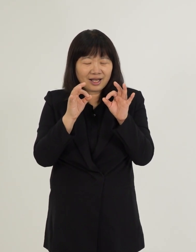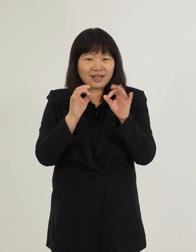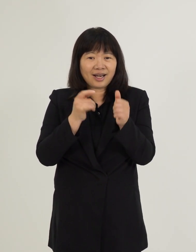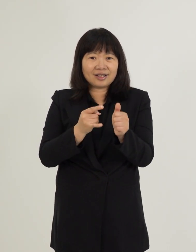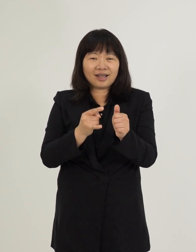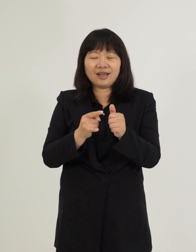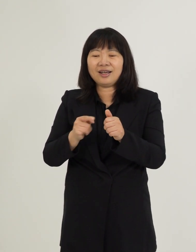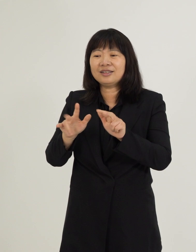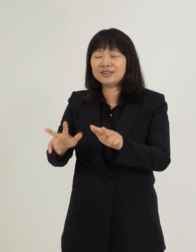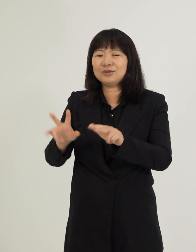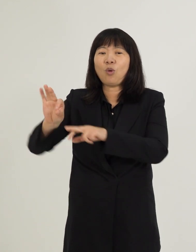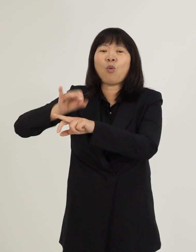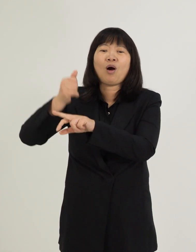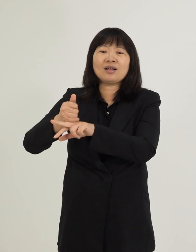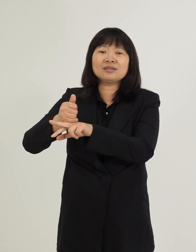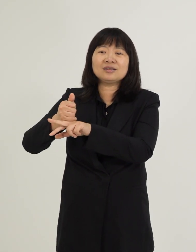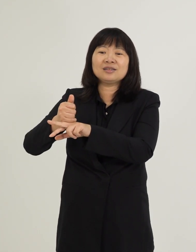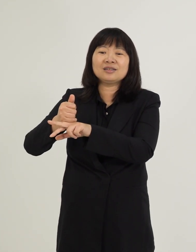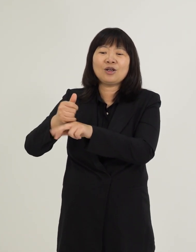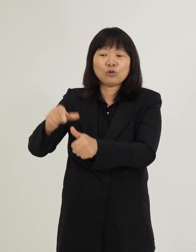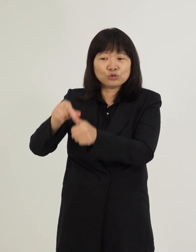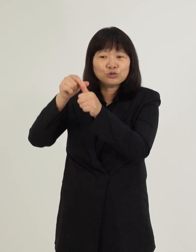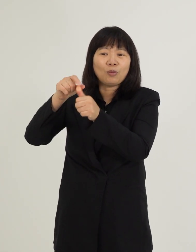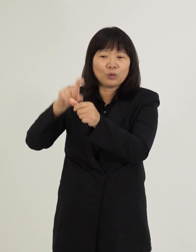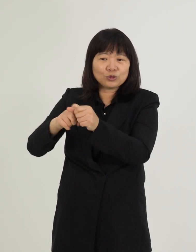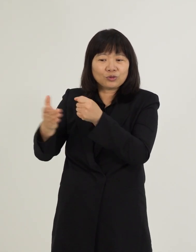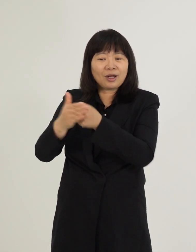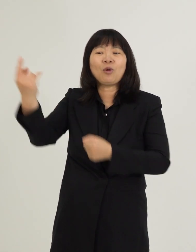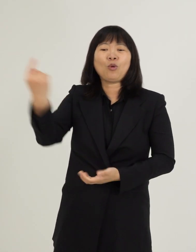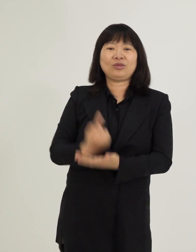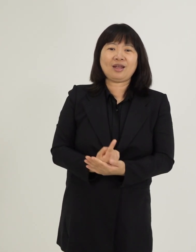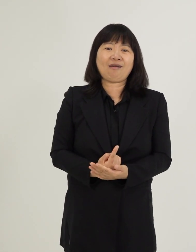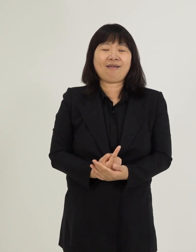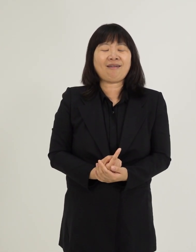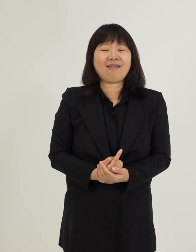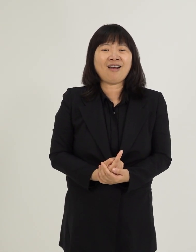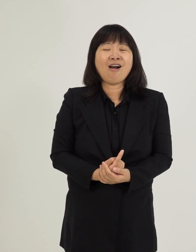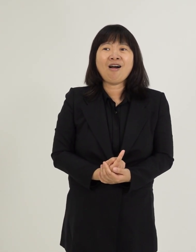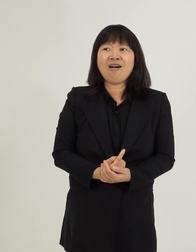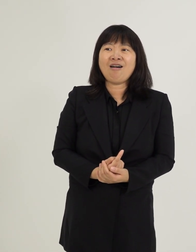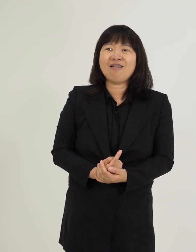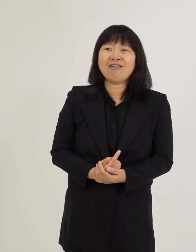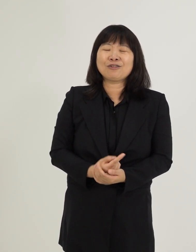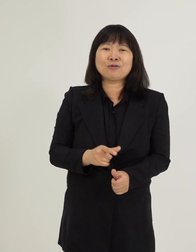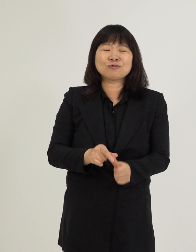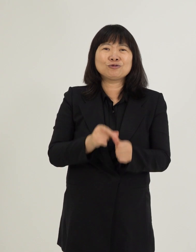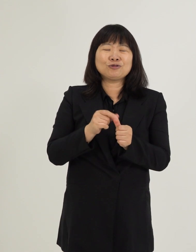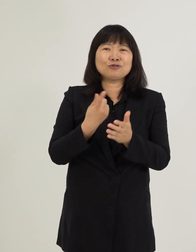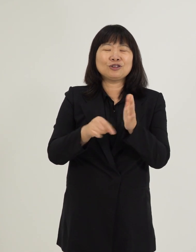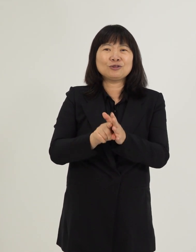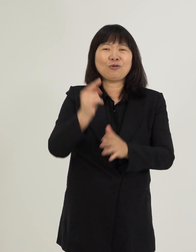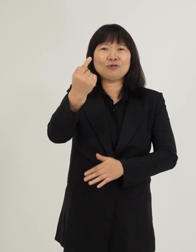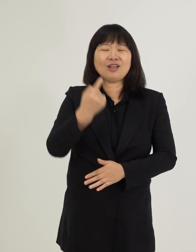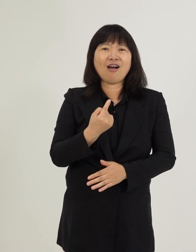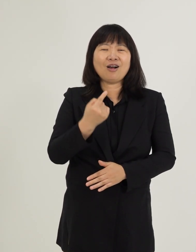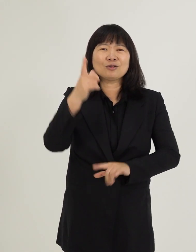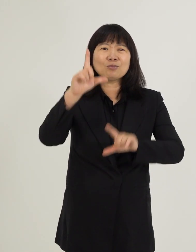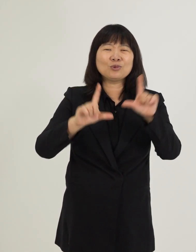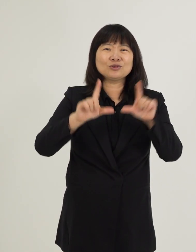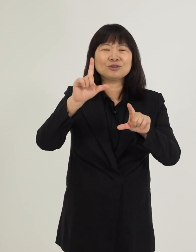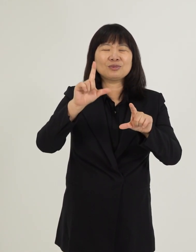그러면 적어도 상식적인 기준에서 어떤 모습으로 오시는 게 좀 기대가 될까요?